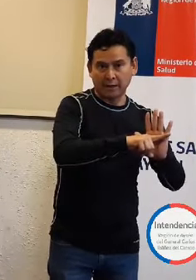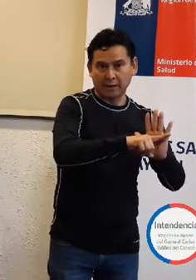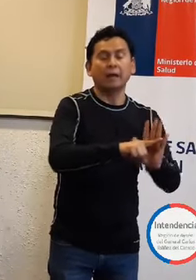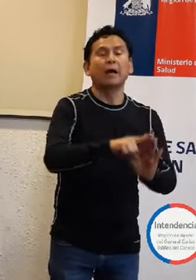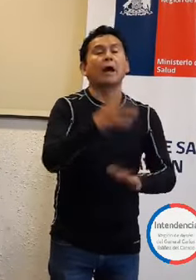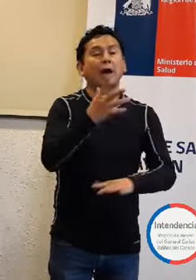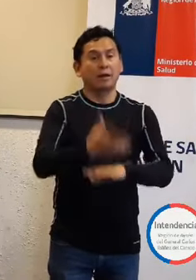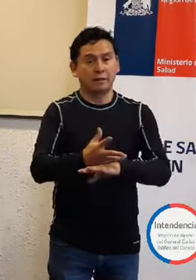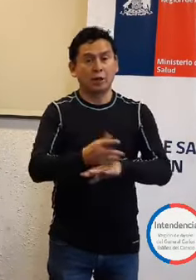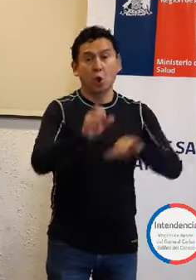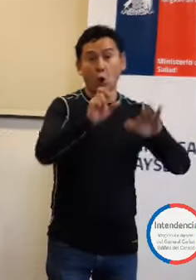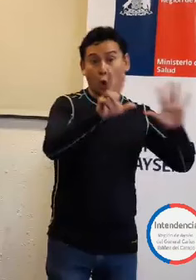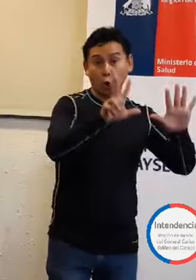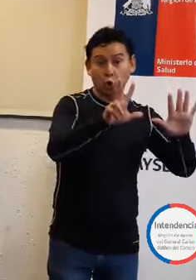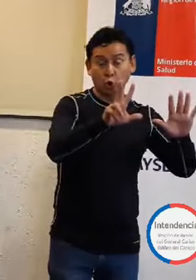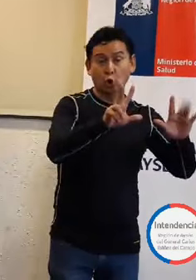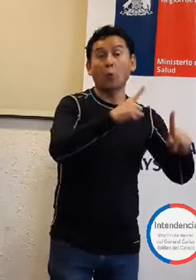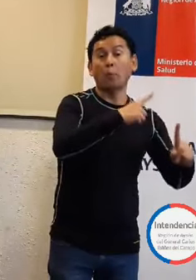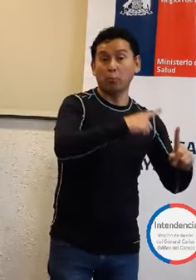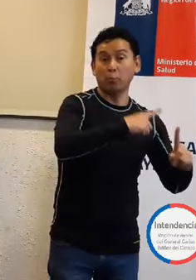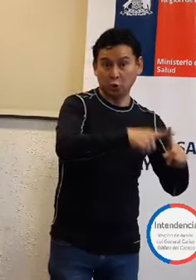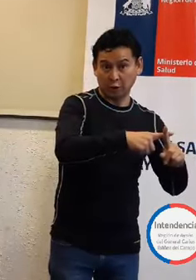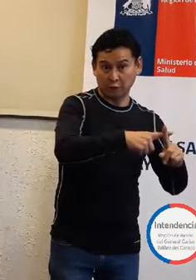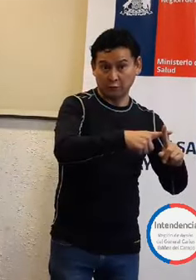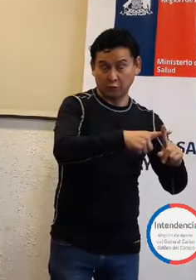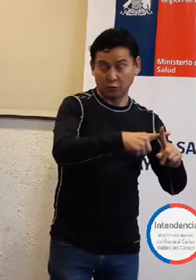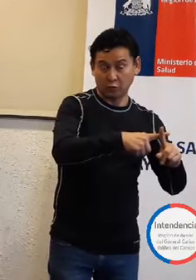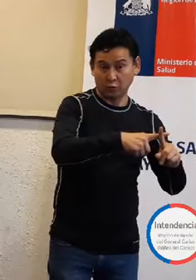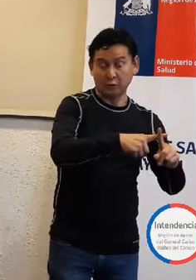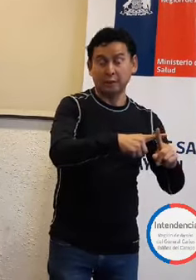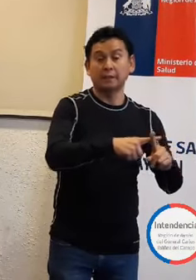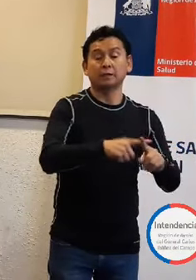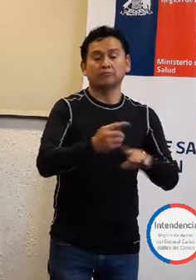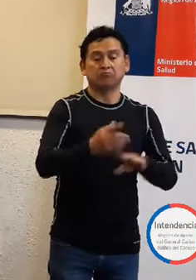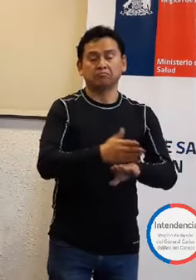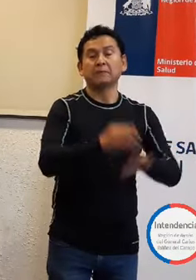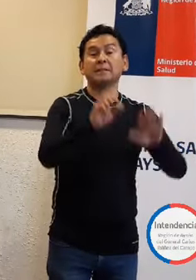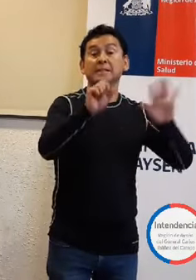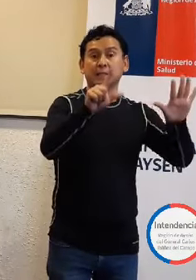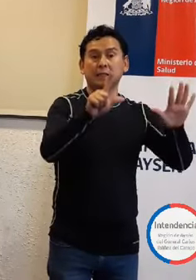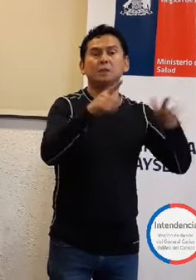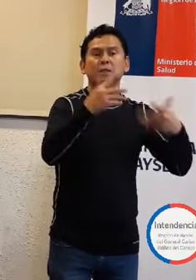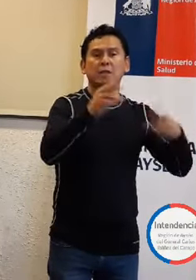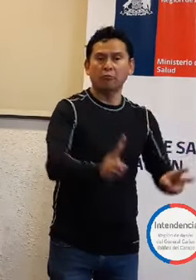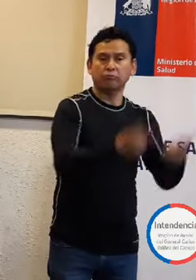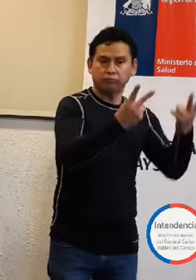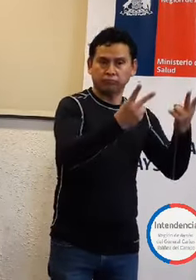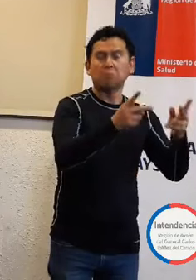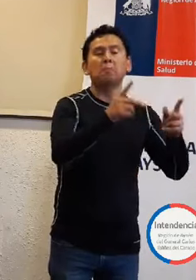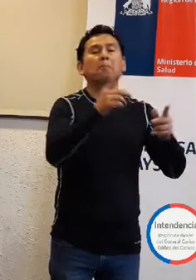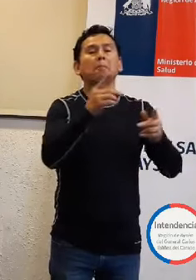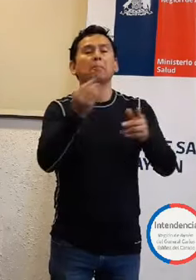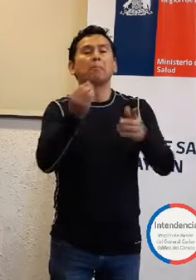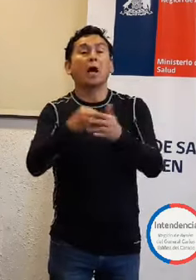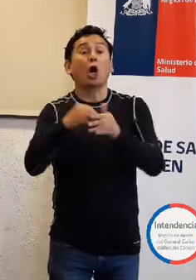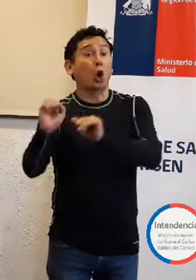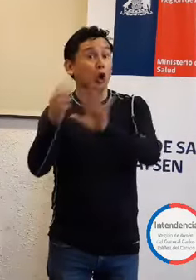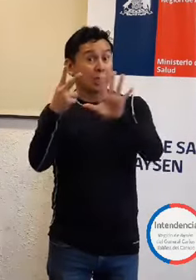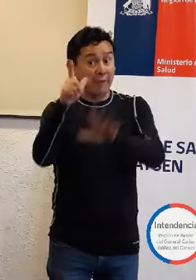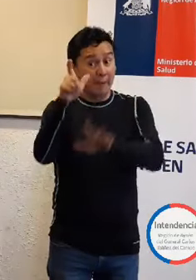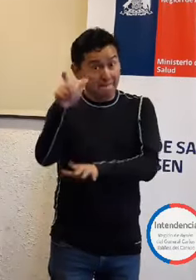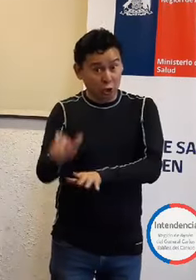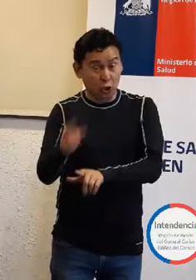Tenemos 8 casos positivos hasta la hora, de los cuales los 7 que ya están recuperados, más el caso positivo, el octavo, que